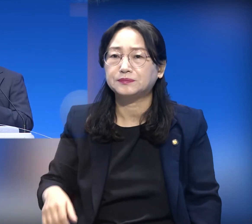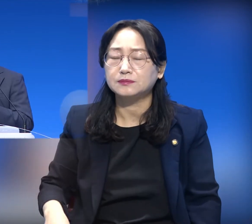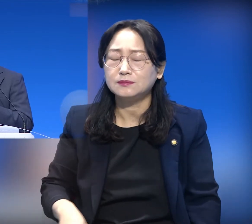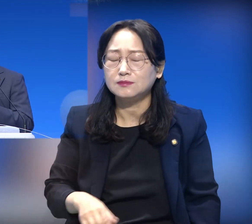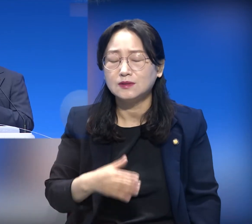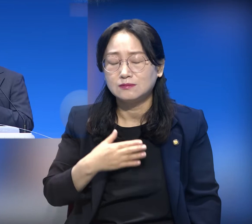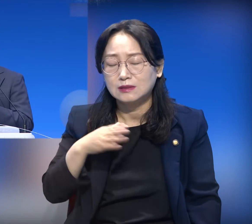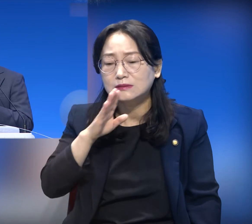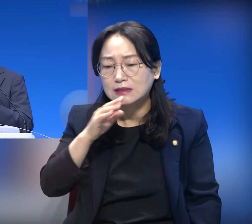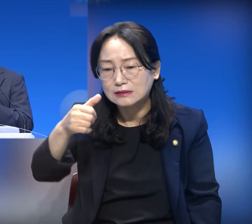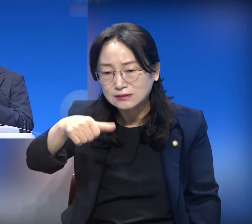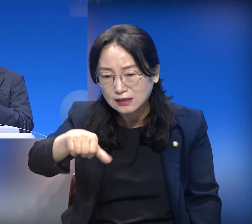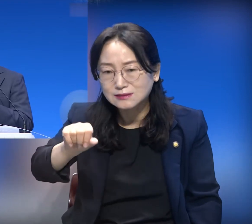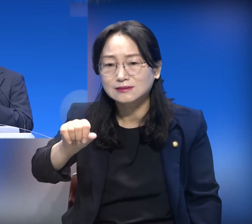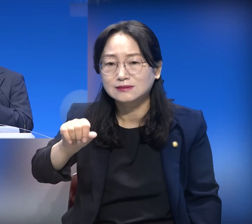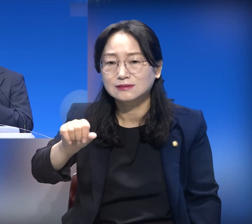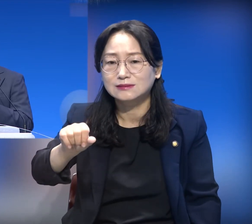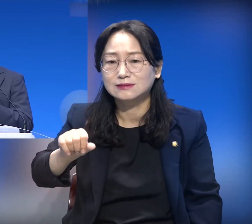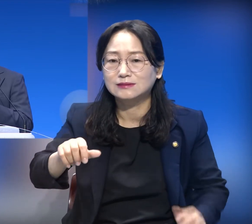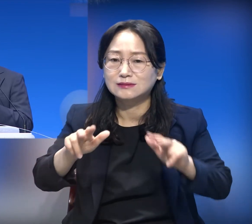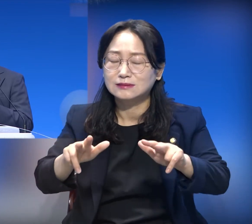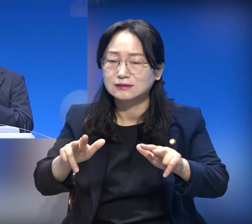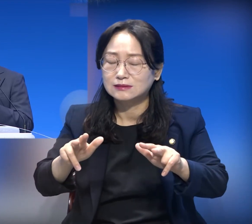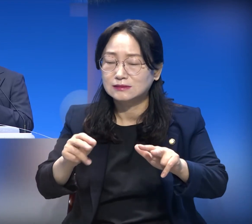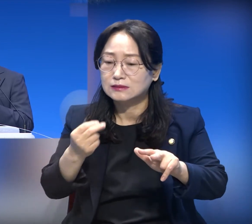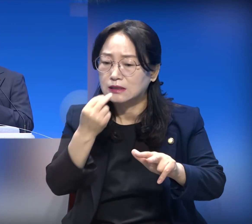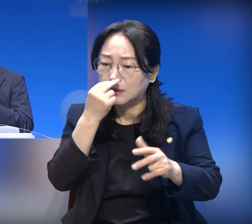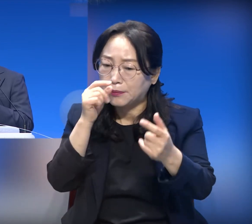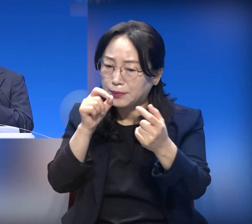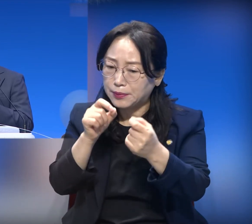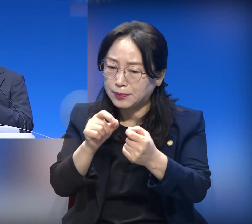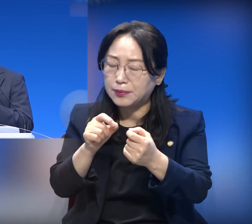우리 아이가 지금 이것에 왔는데